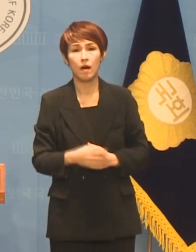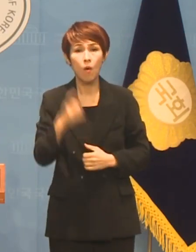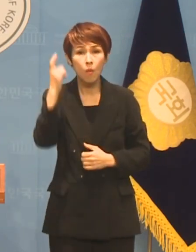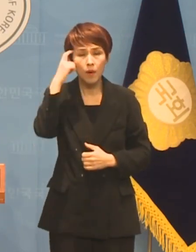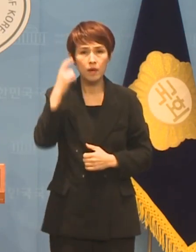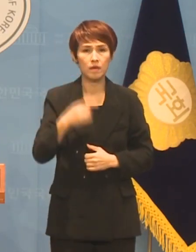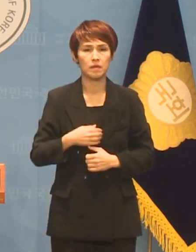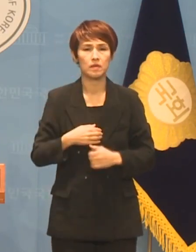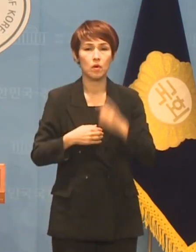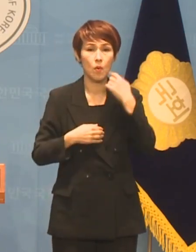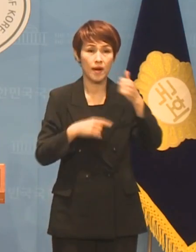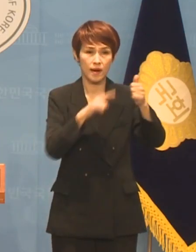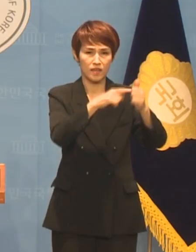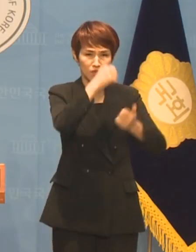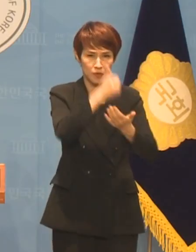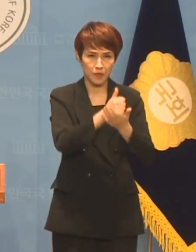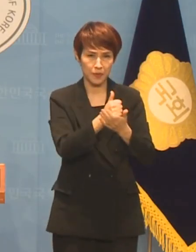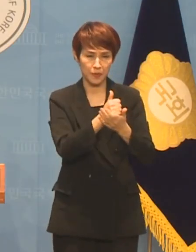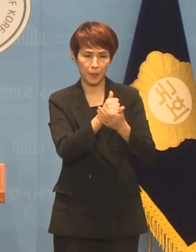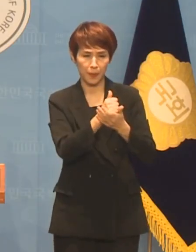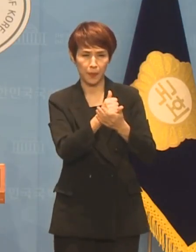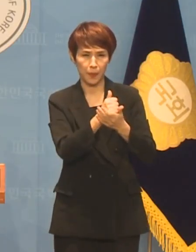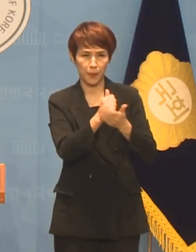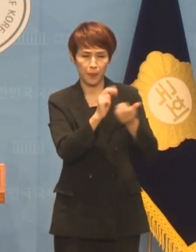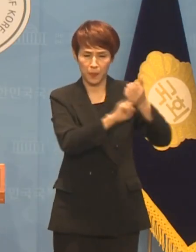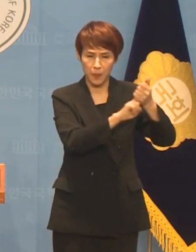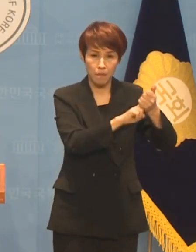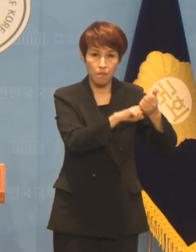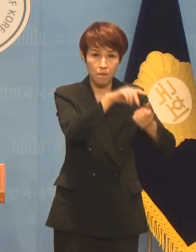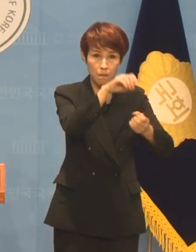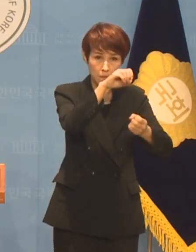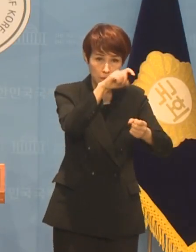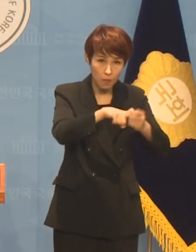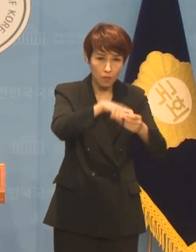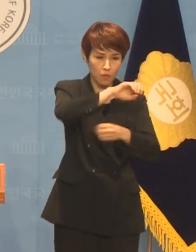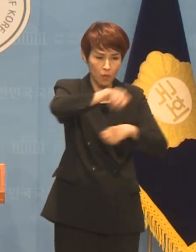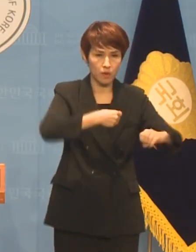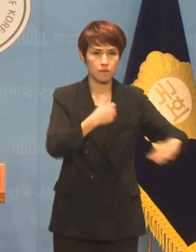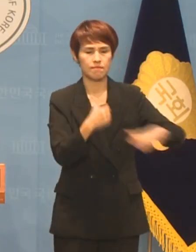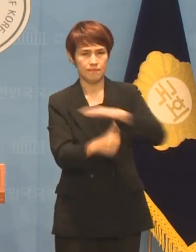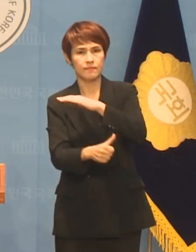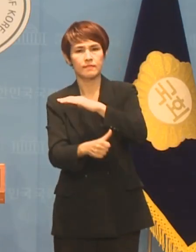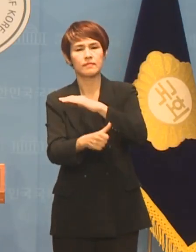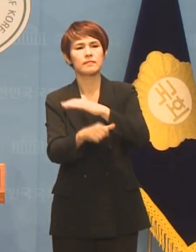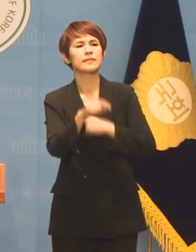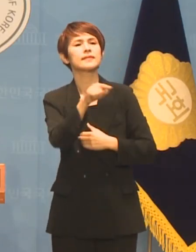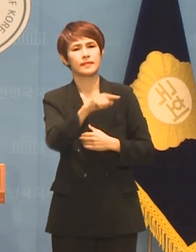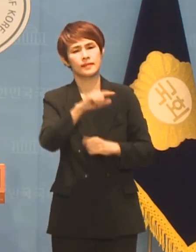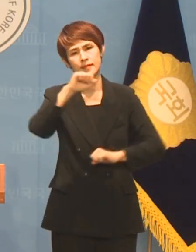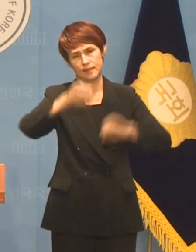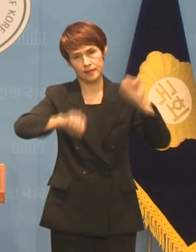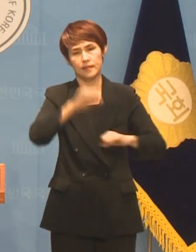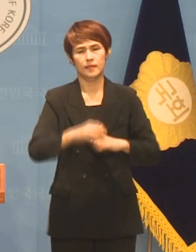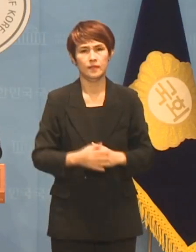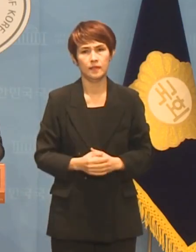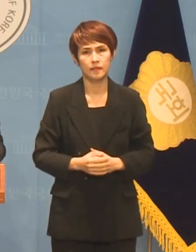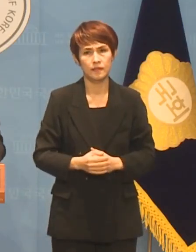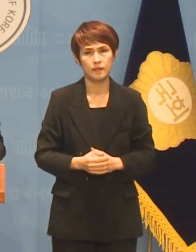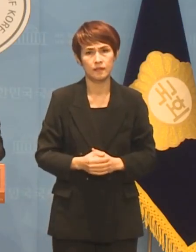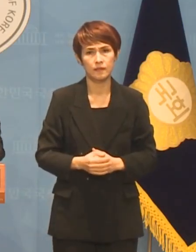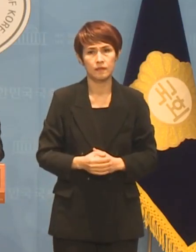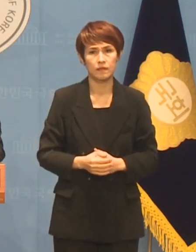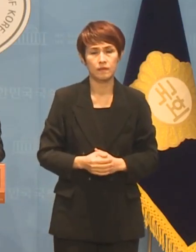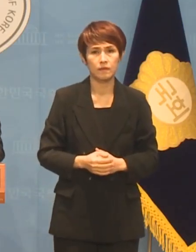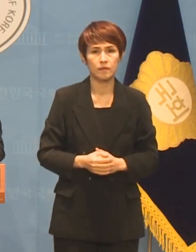자신의 죄를 감추기 위해 상대방을 공격하는 범죄자들이 흔히 쓰는